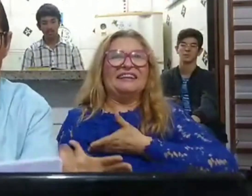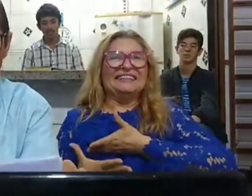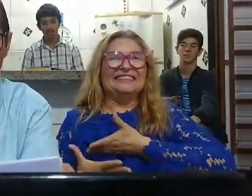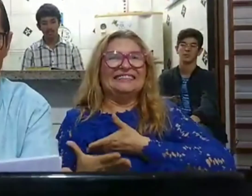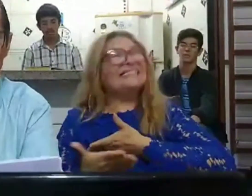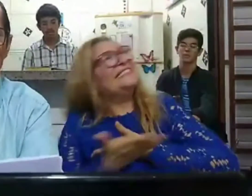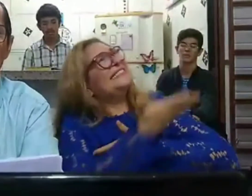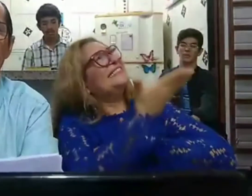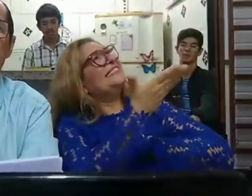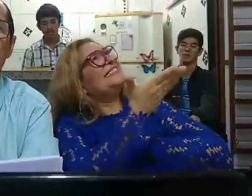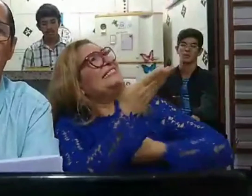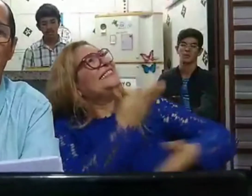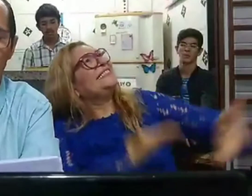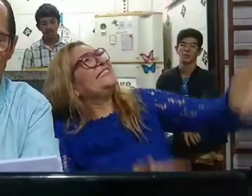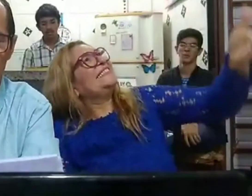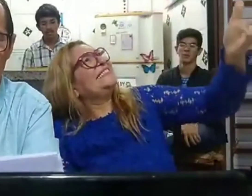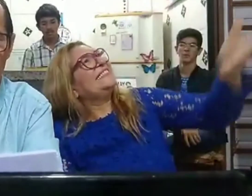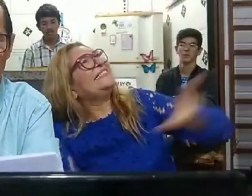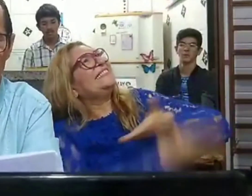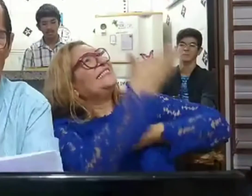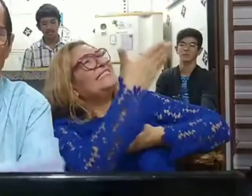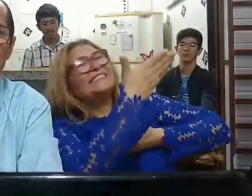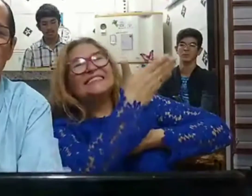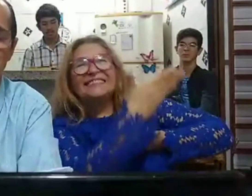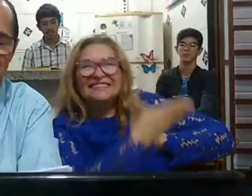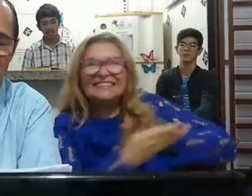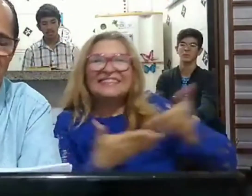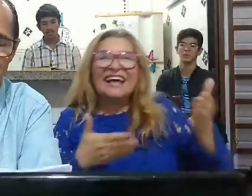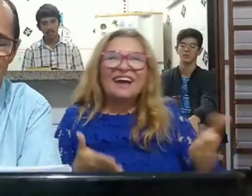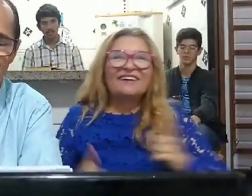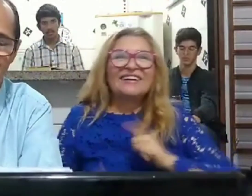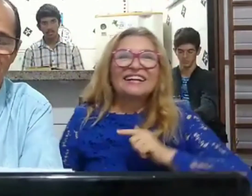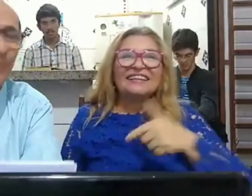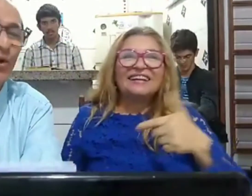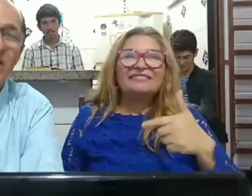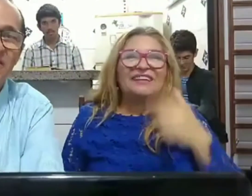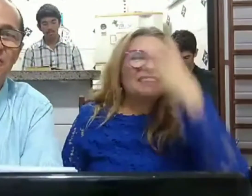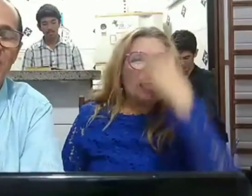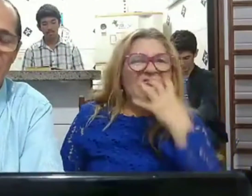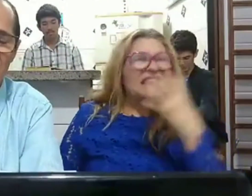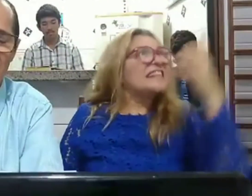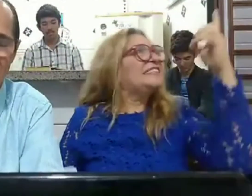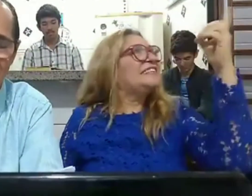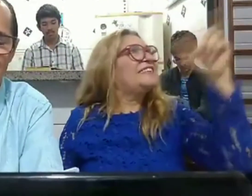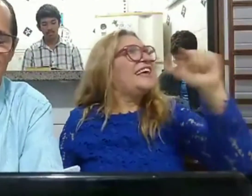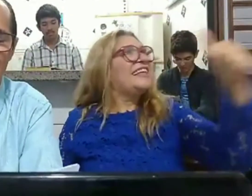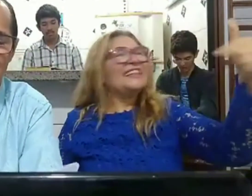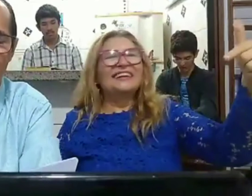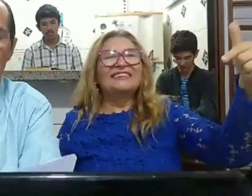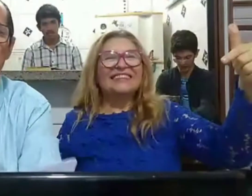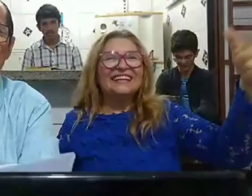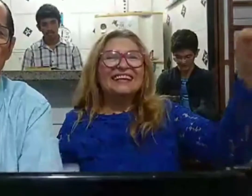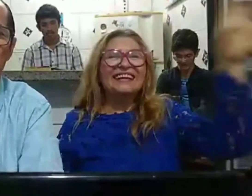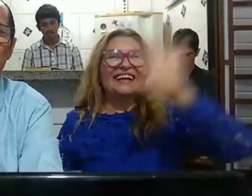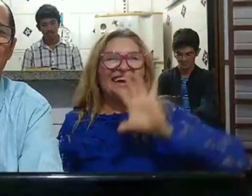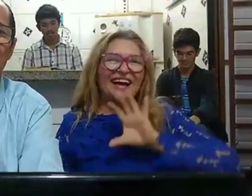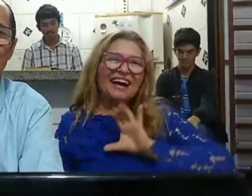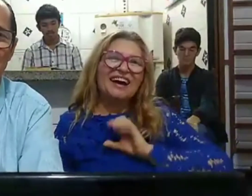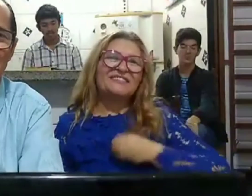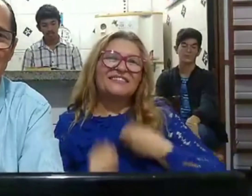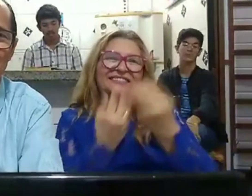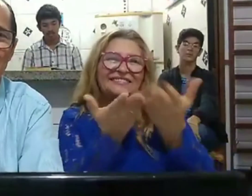de Deus e salvos da sua ira por Jesus Cristo. É por isso que temos a paz